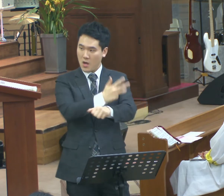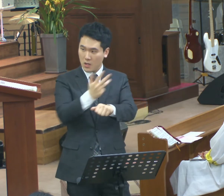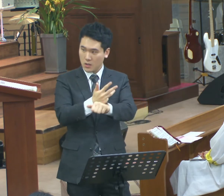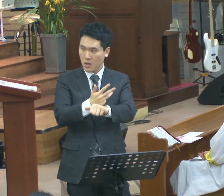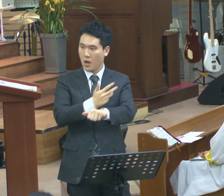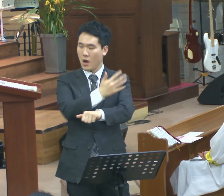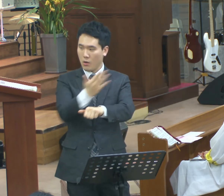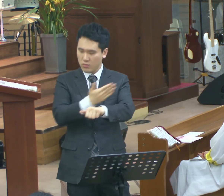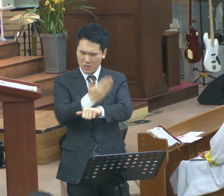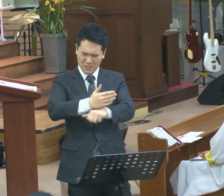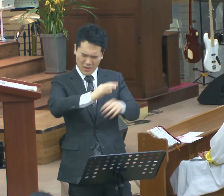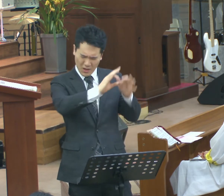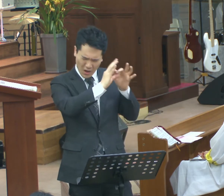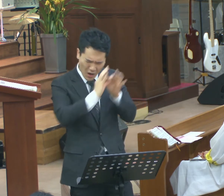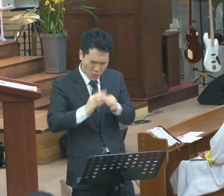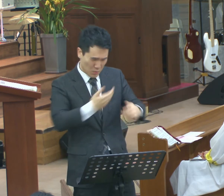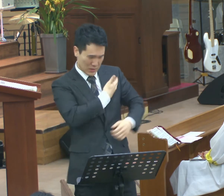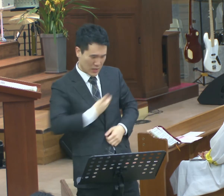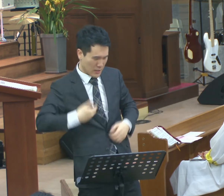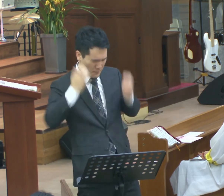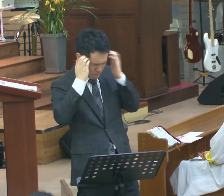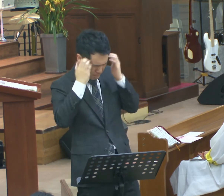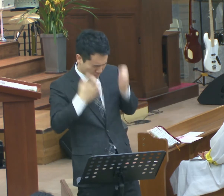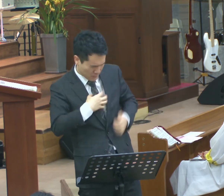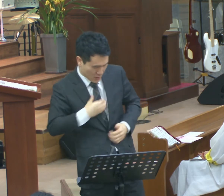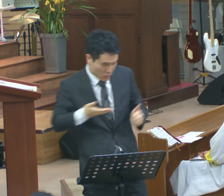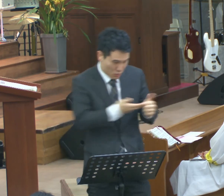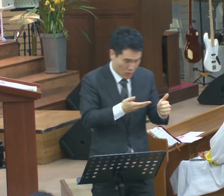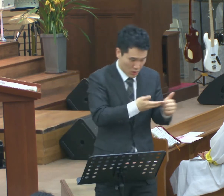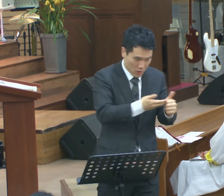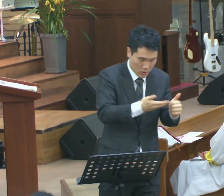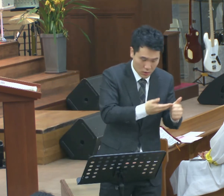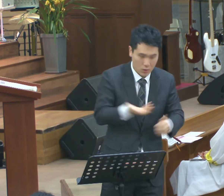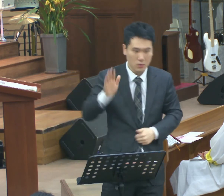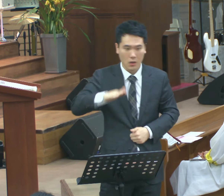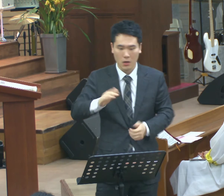고생하게 하다가 주님이 딱 타는데 갑자기 찬찬해져요.